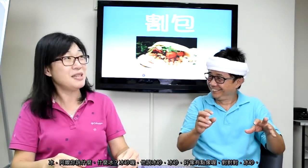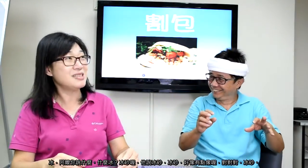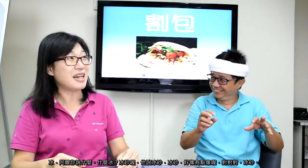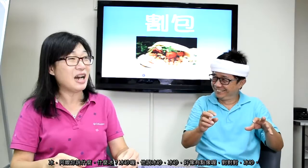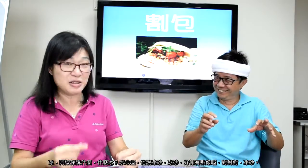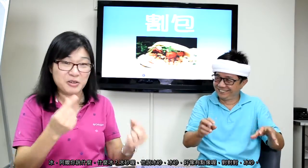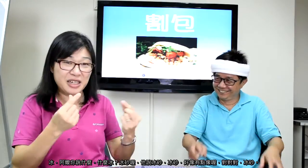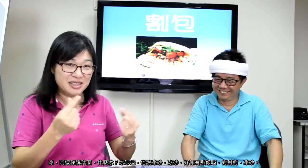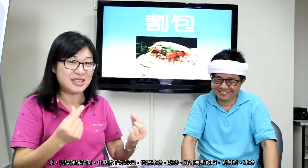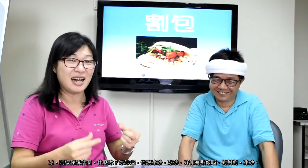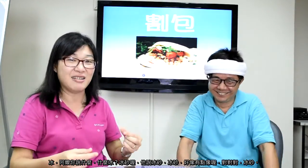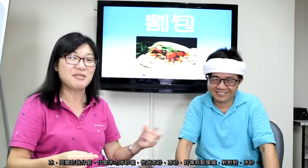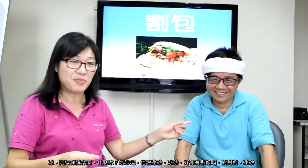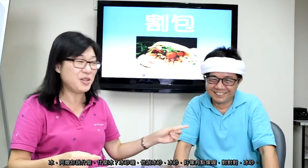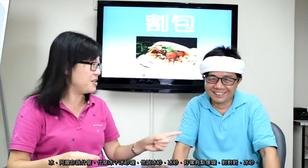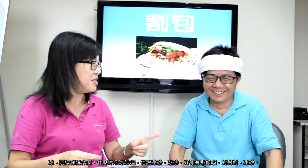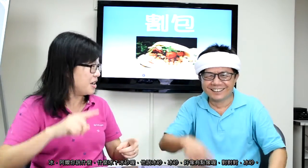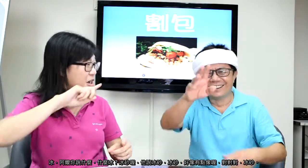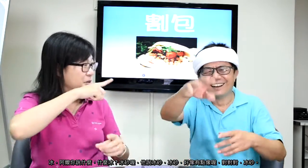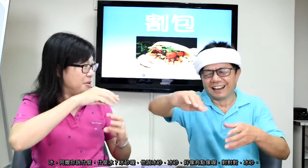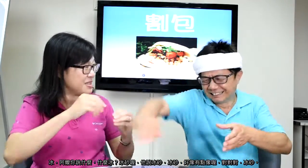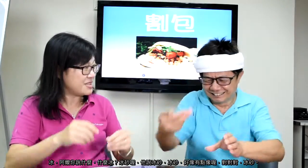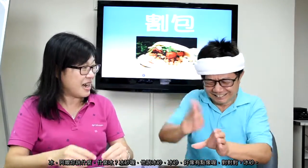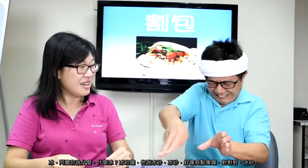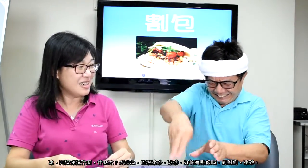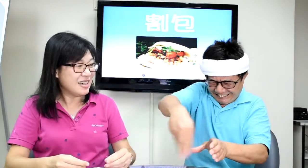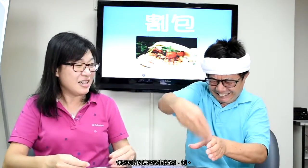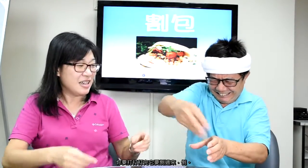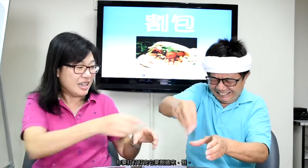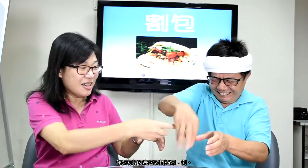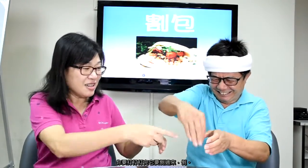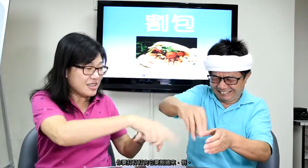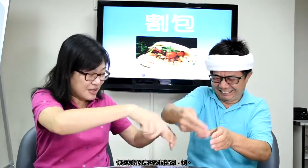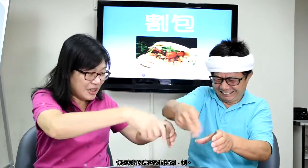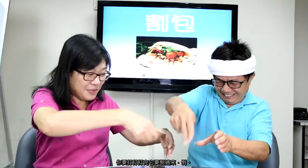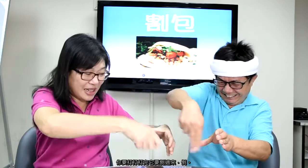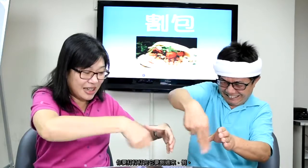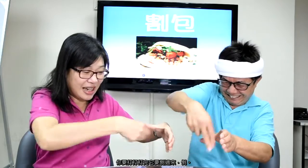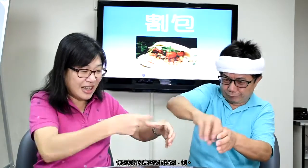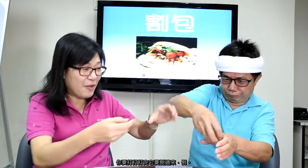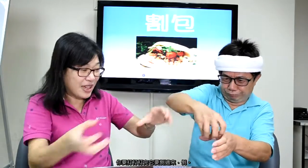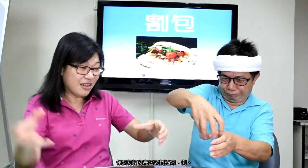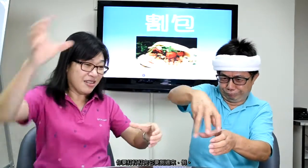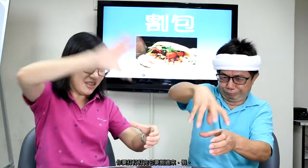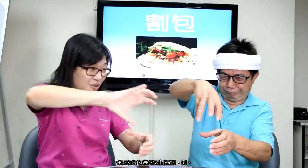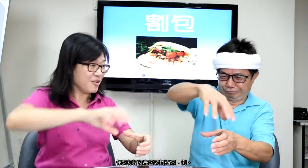冰沙好像有一点像哦。对对对，冰沙，你要他打完，他要倒过